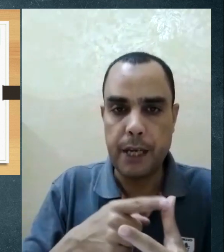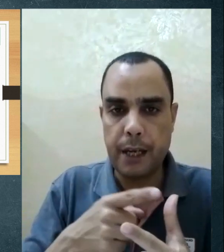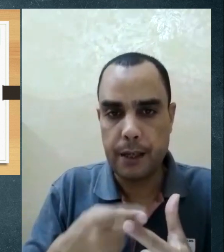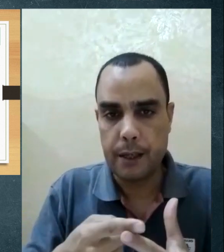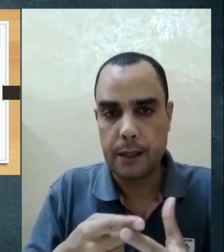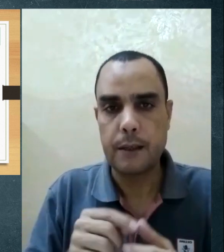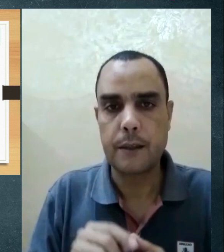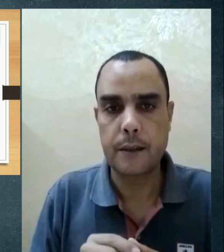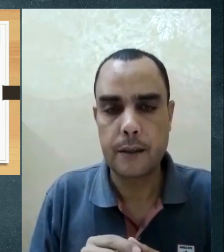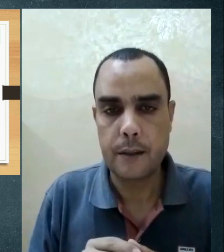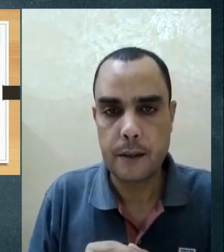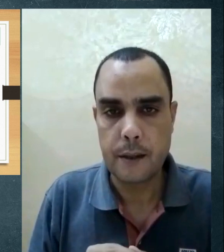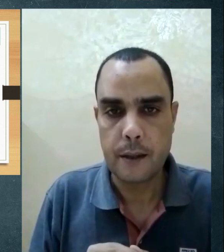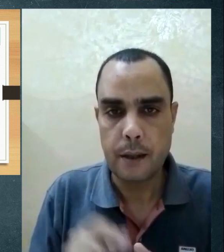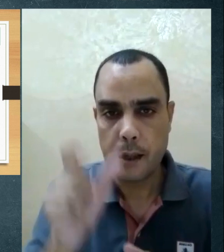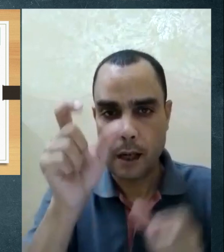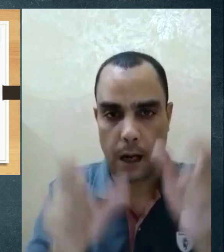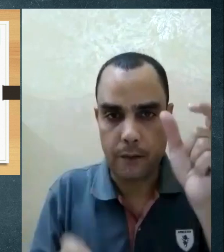بين